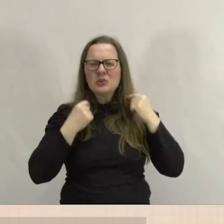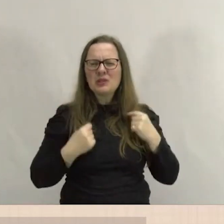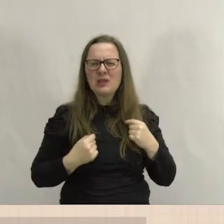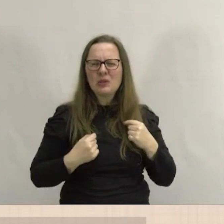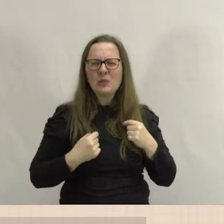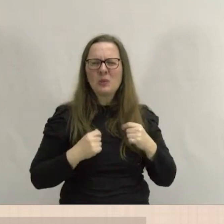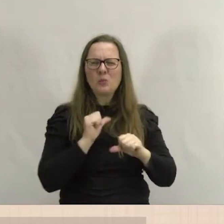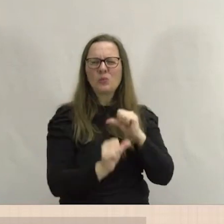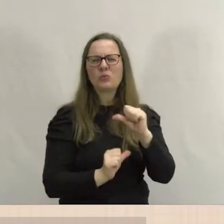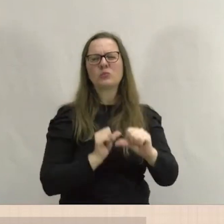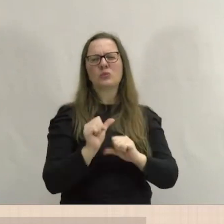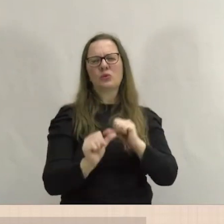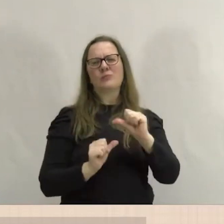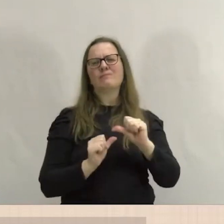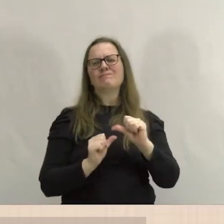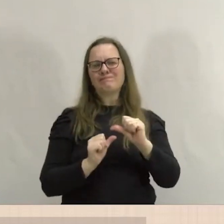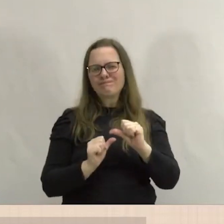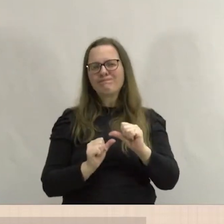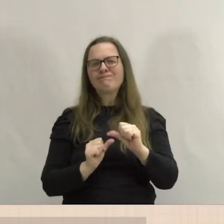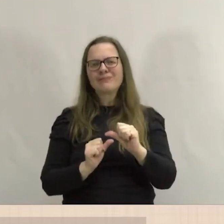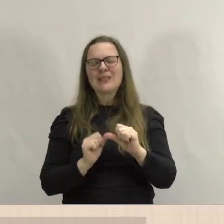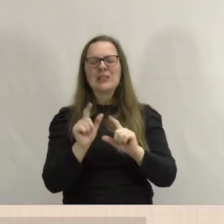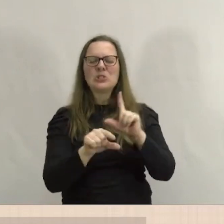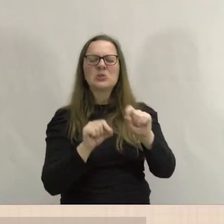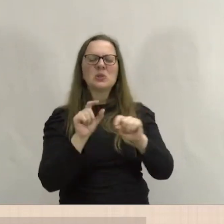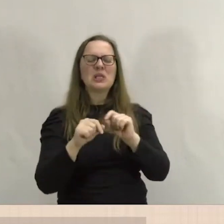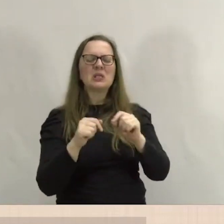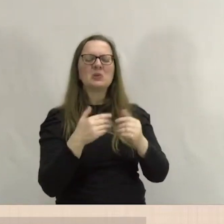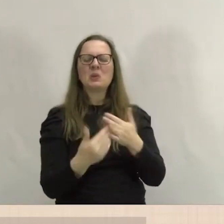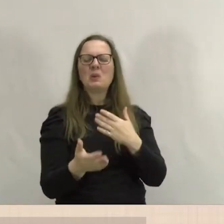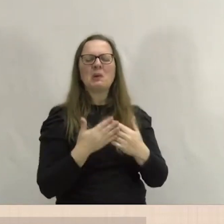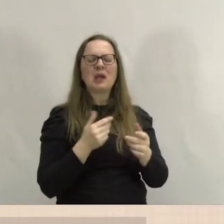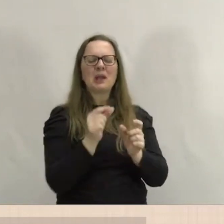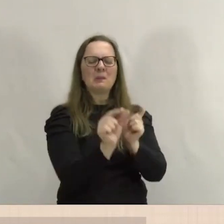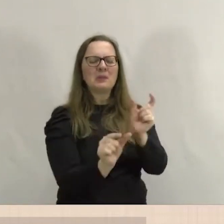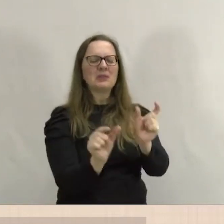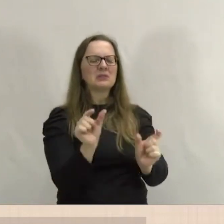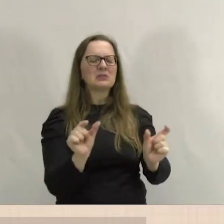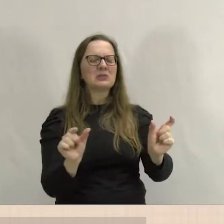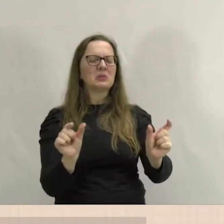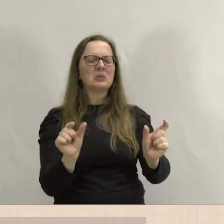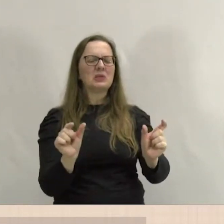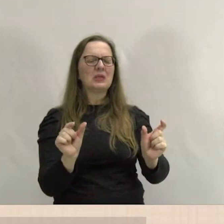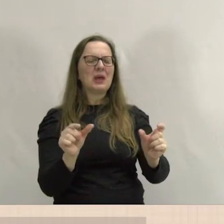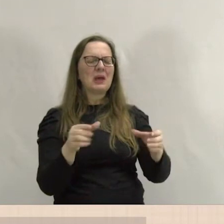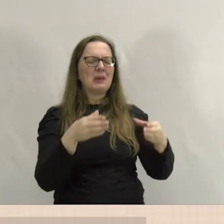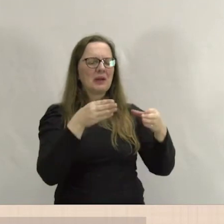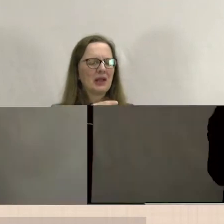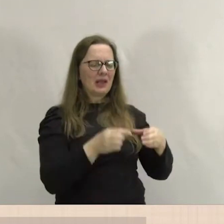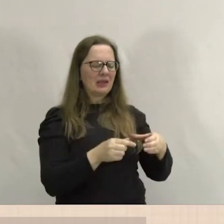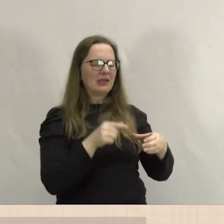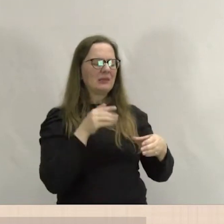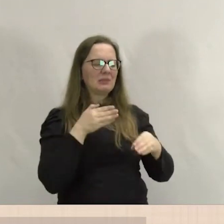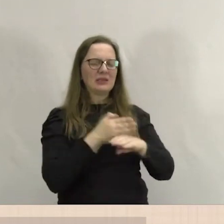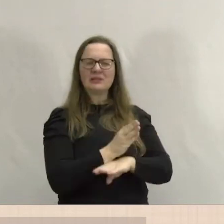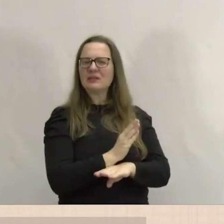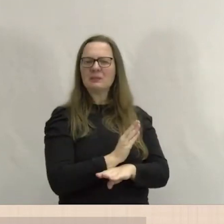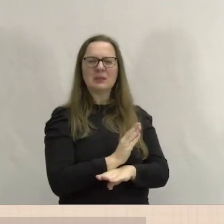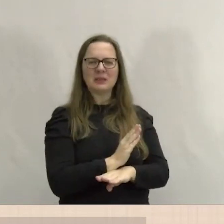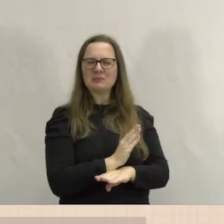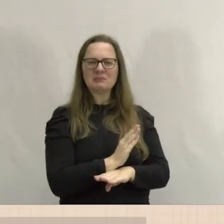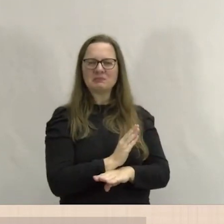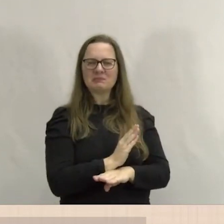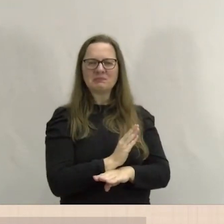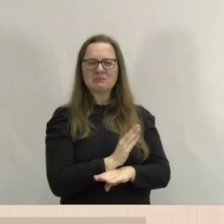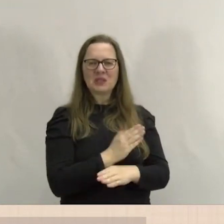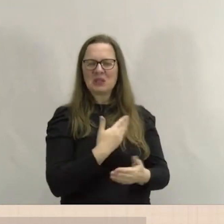judaísmo. E essa também é a razão da decadência da igreja. Não tem mais apóstolo, não